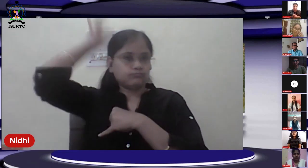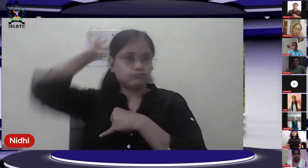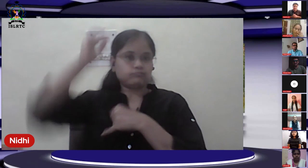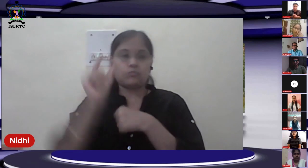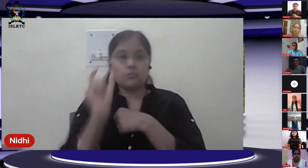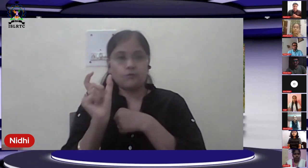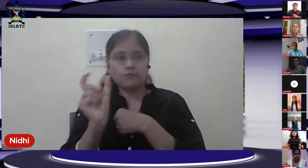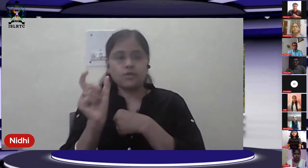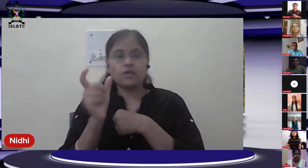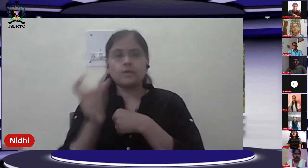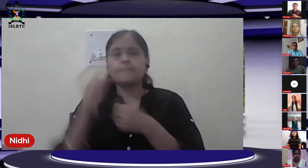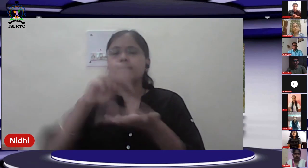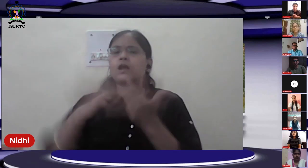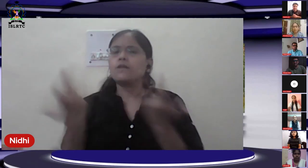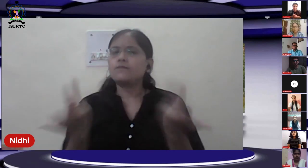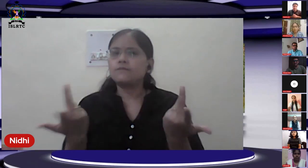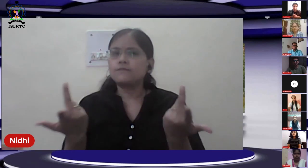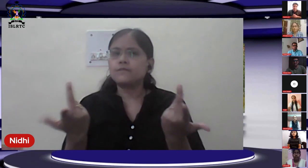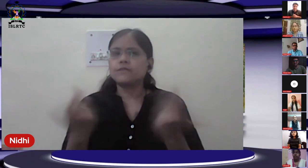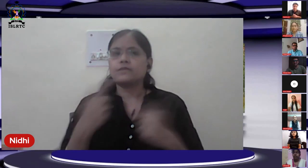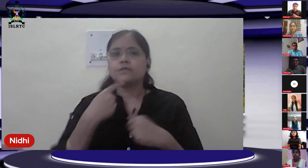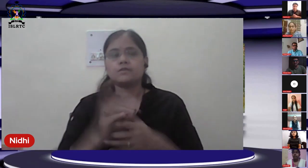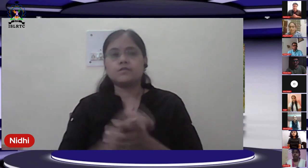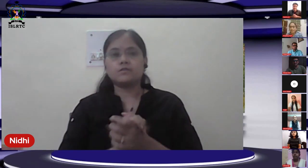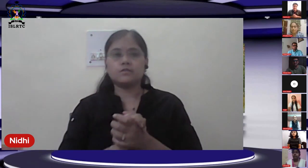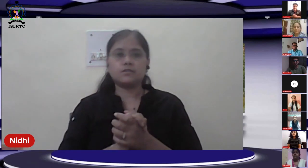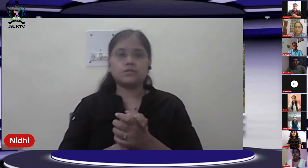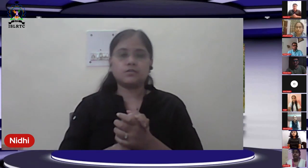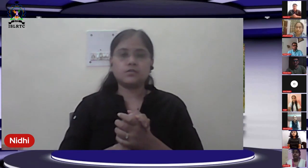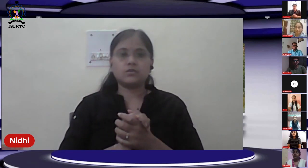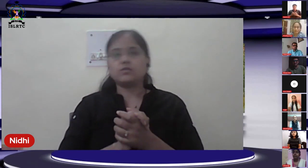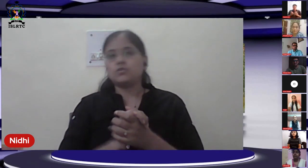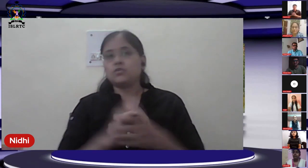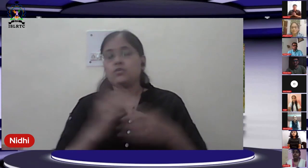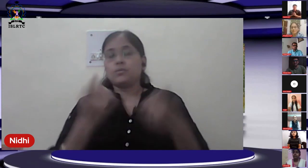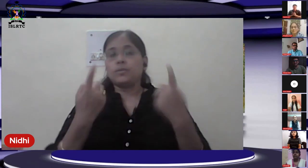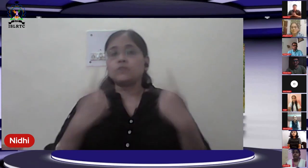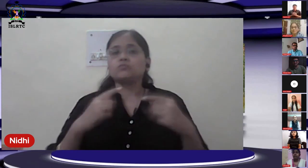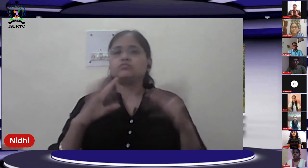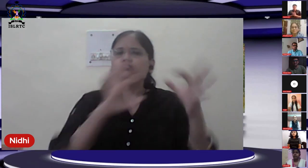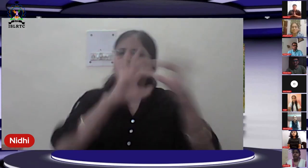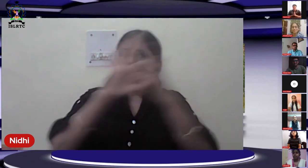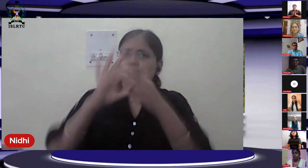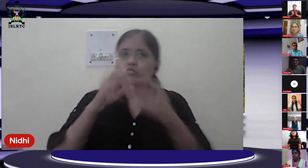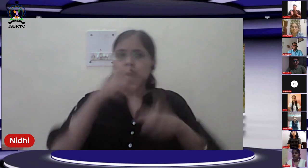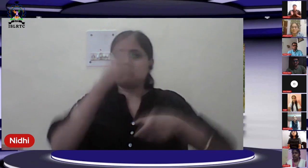क्या, तो उसमें ये कहा जाता है कि टू एड, टू ज्वाइन और टू यूनाइट, सबको जोड़ना, जोड़ना